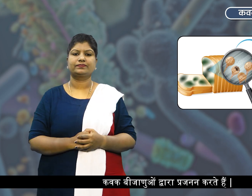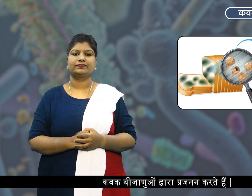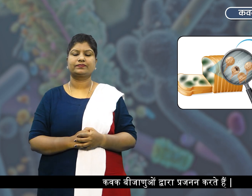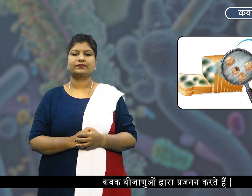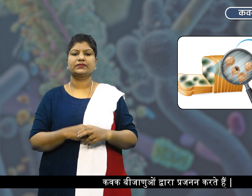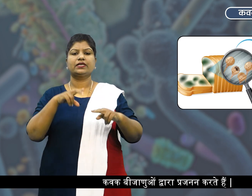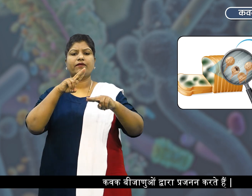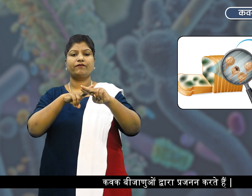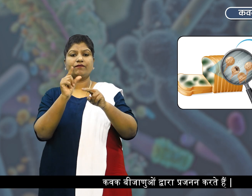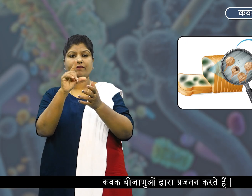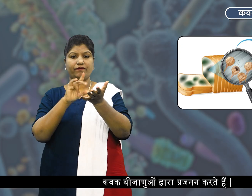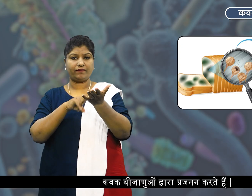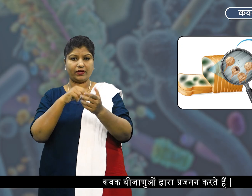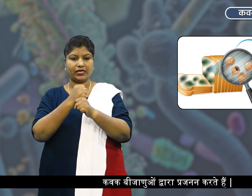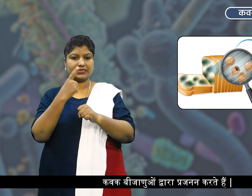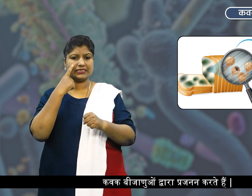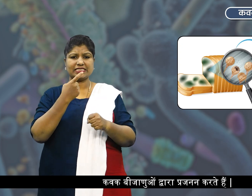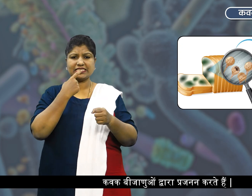कवक बीजाणुओं के द्वारा प्रजनन करते हैं।